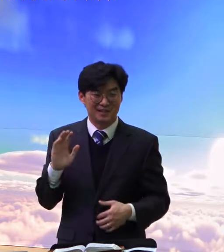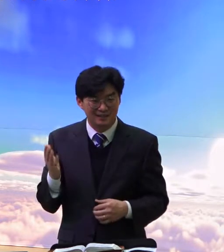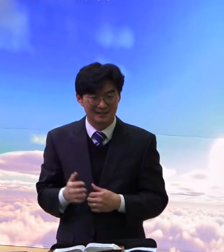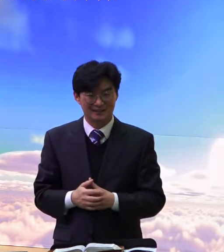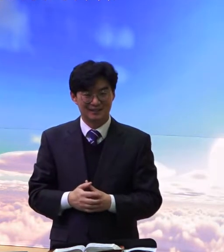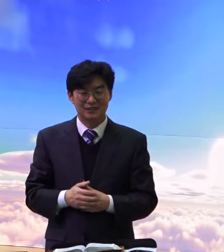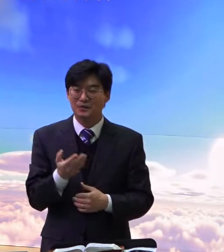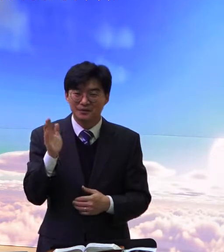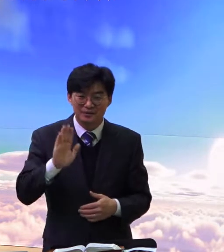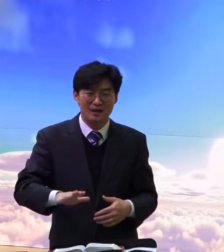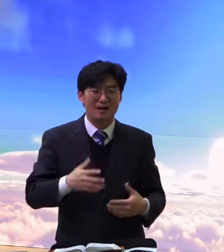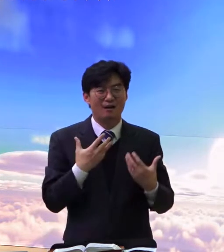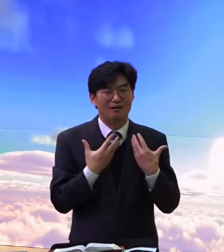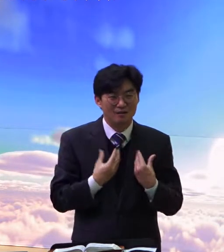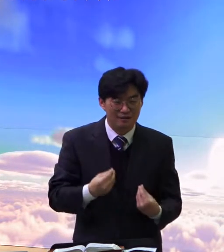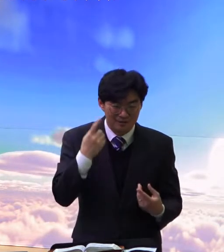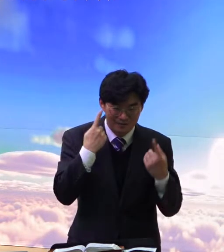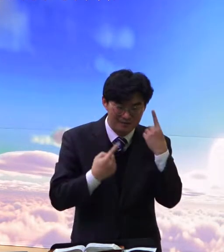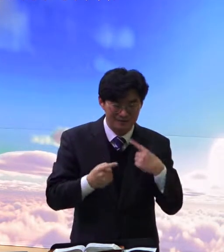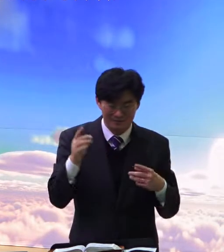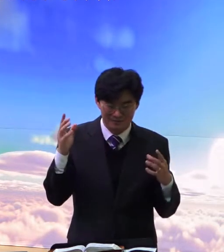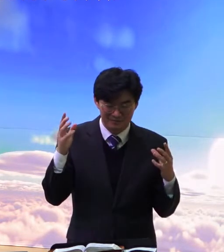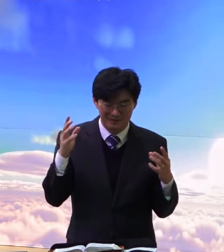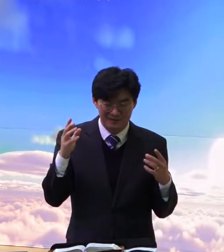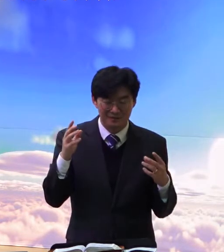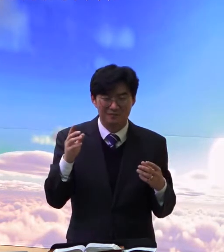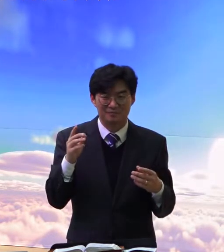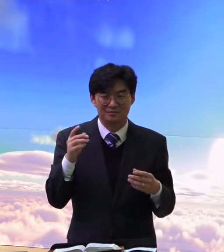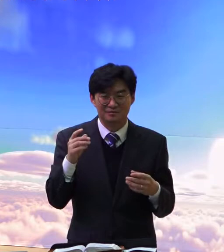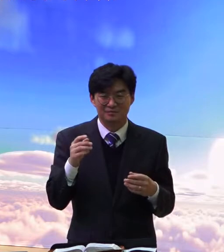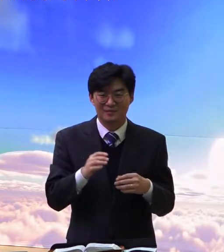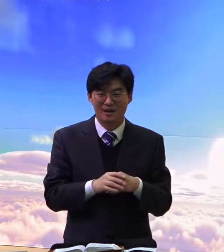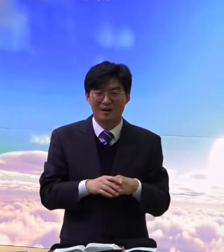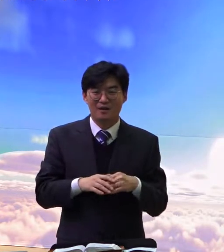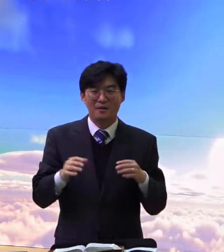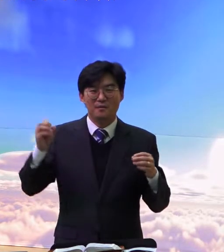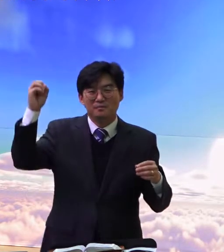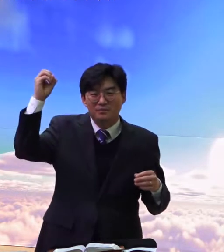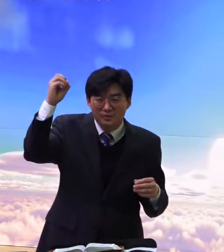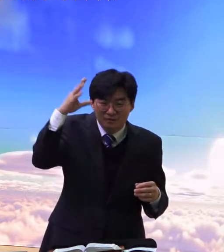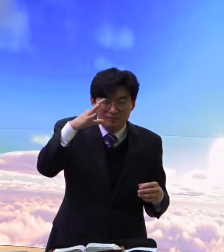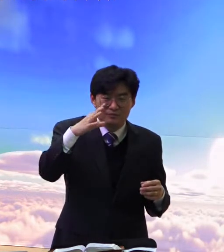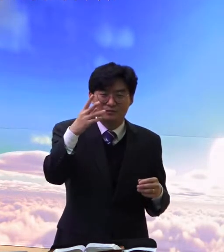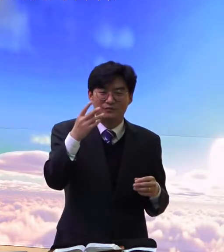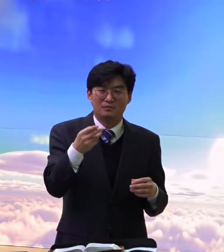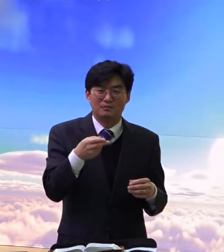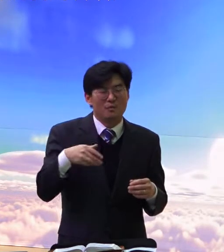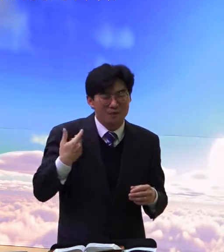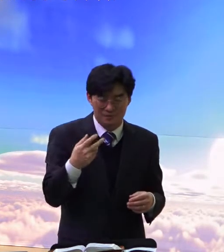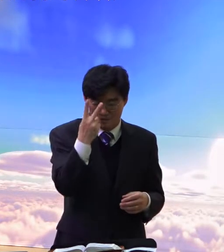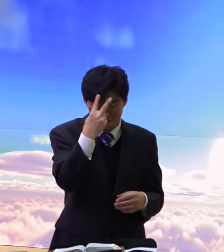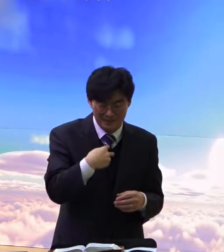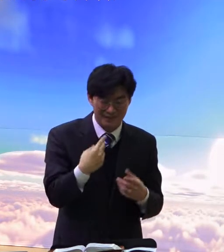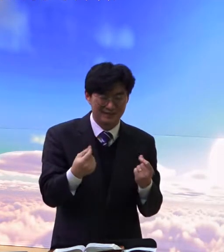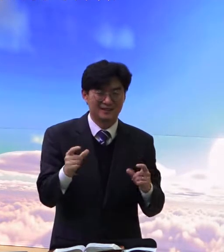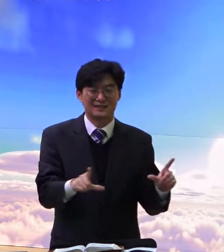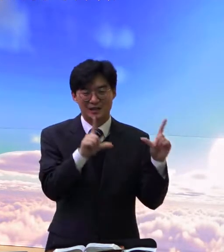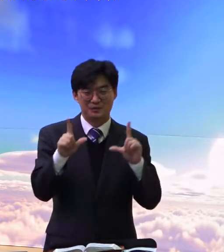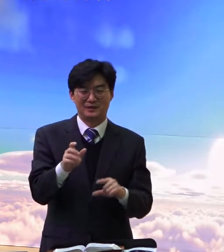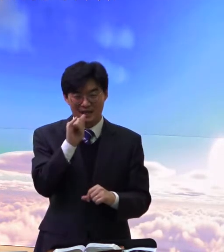사람처럼 헤매며 살고, 미래를 바라보지 못하는 사람처럼 낙심하고,